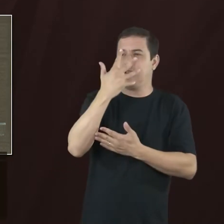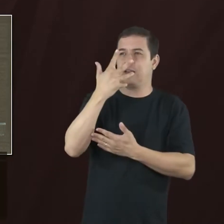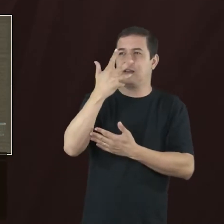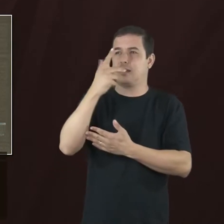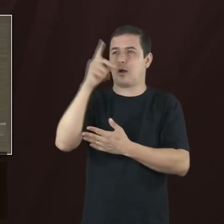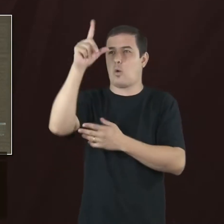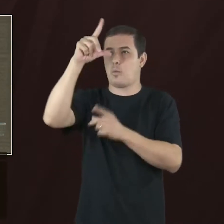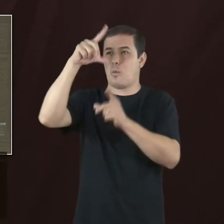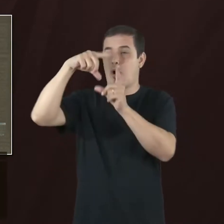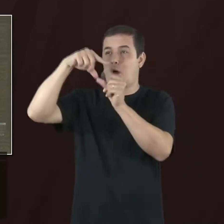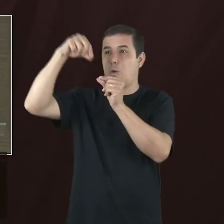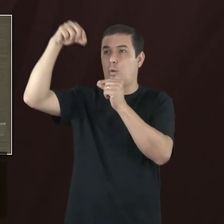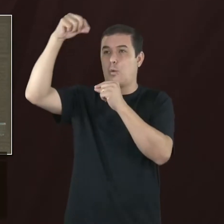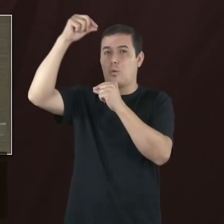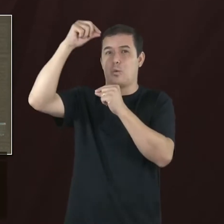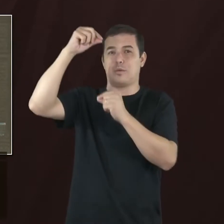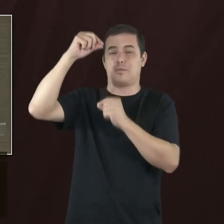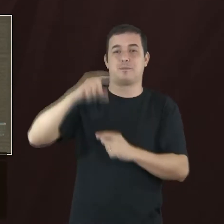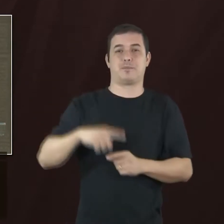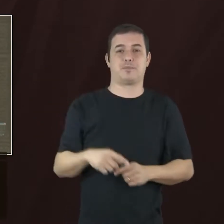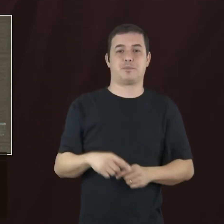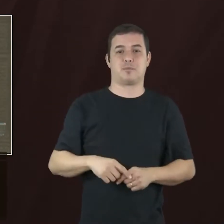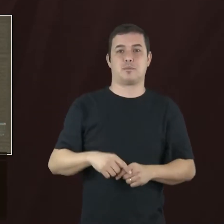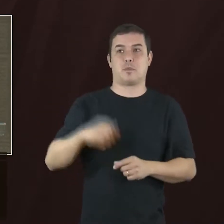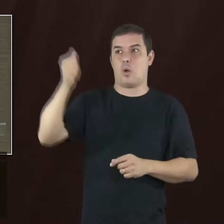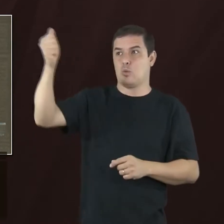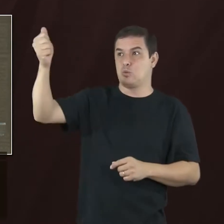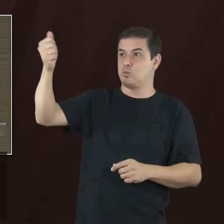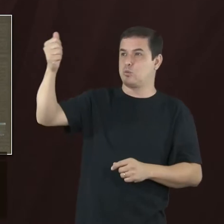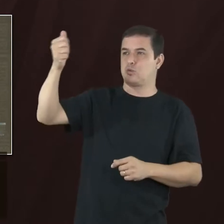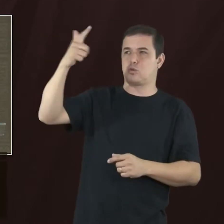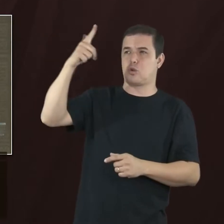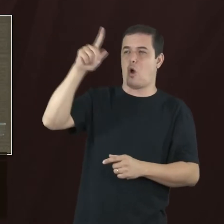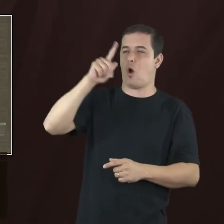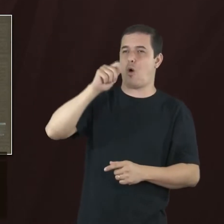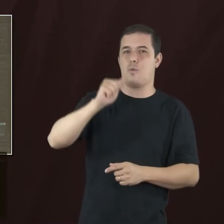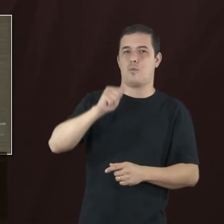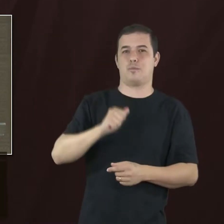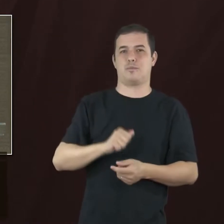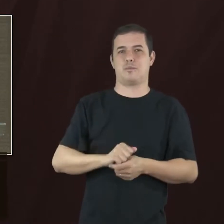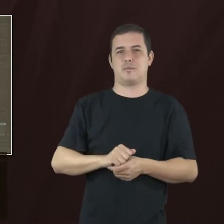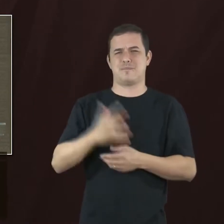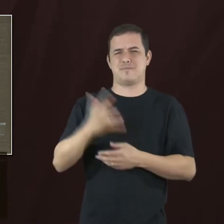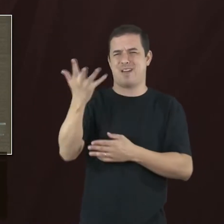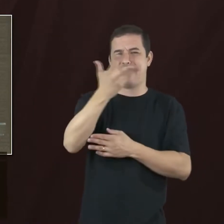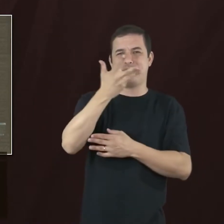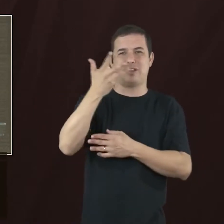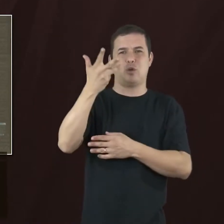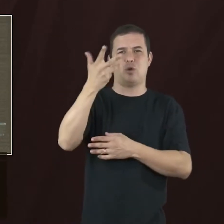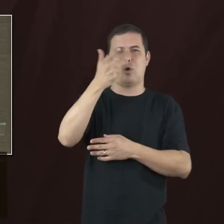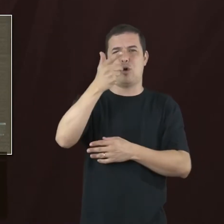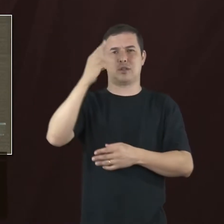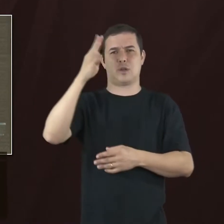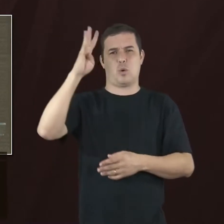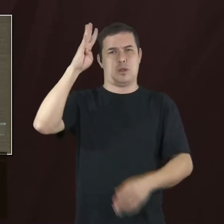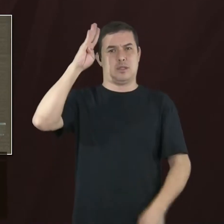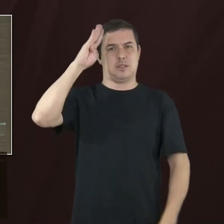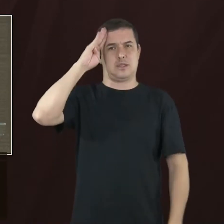lua, brilhante como o sol, magnífica como um